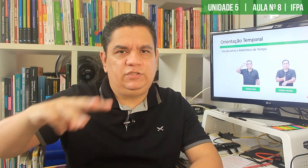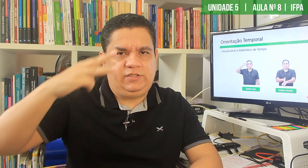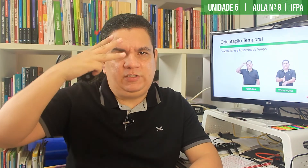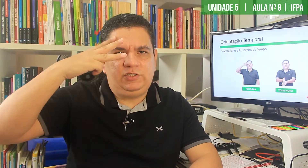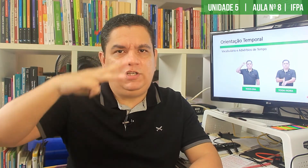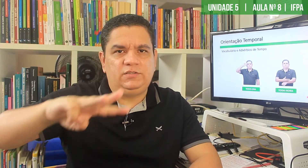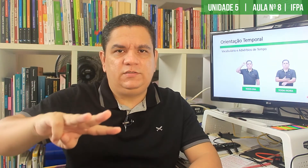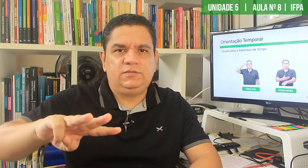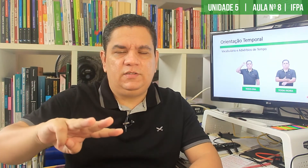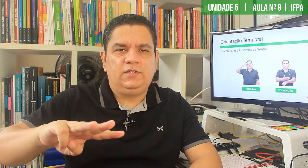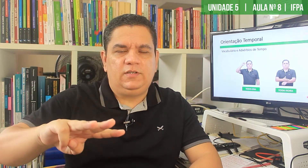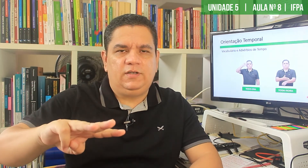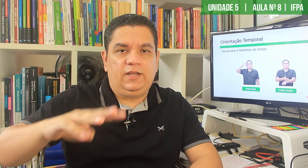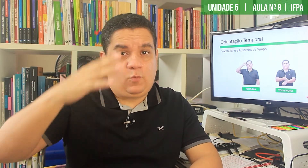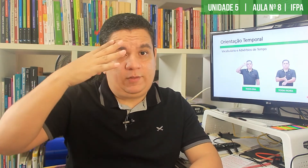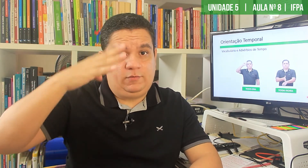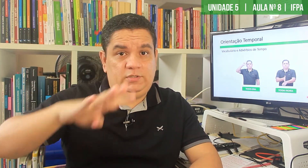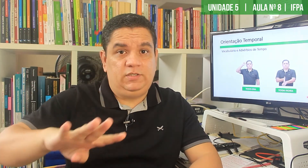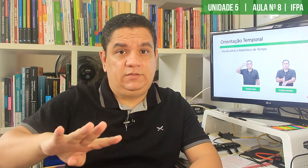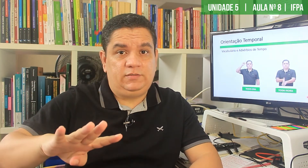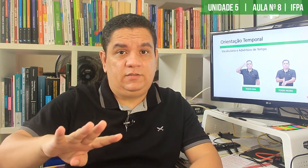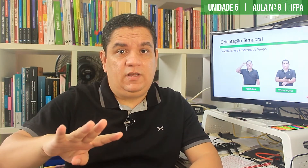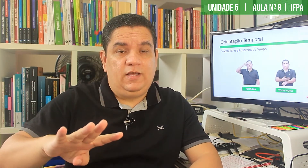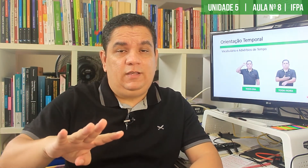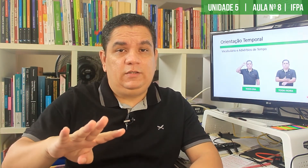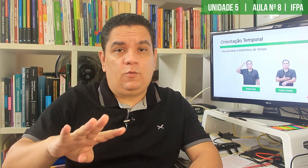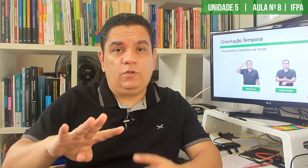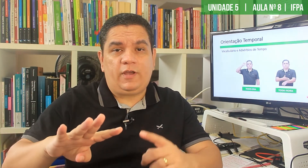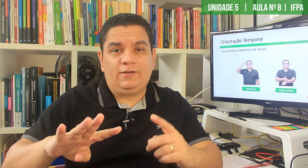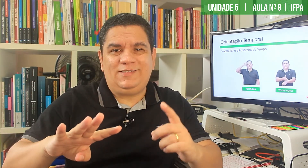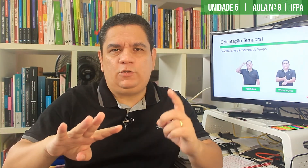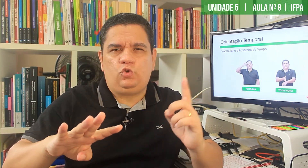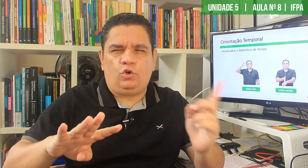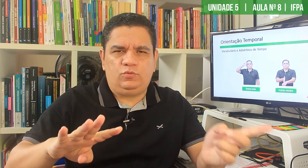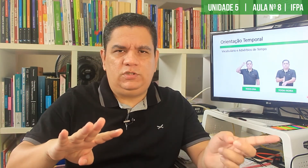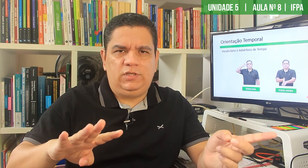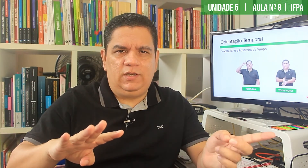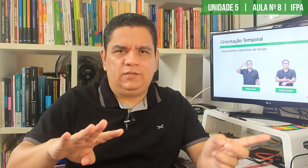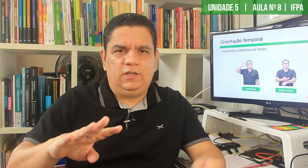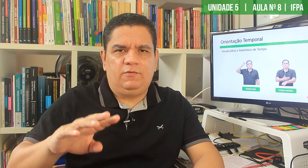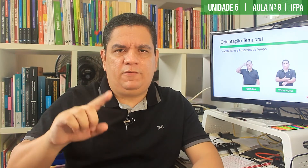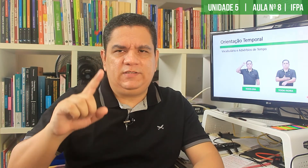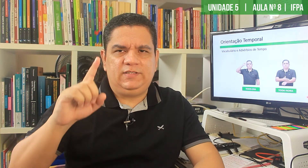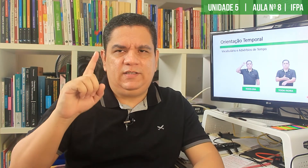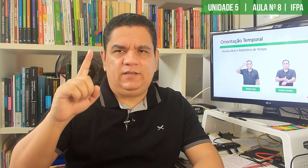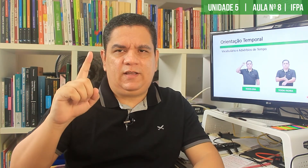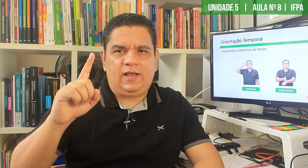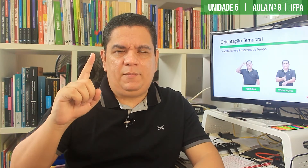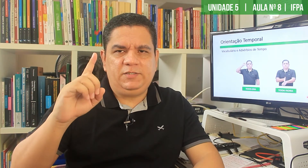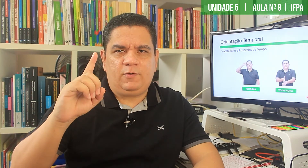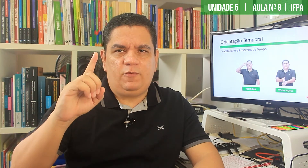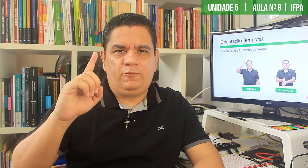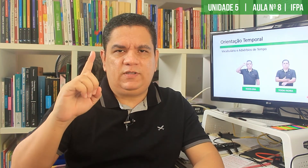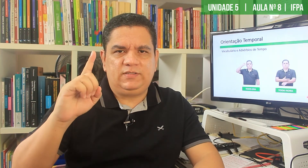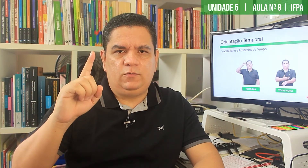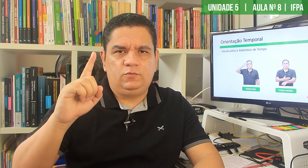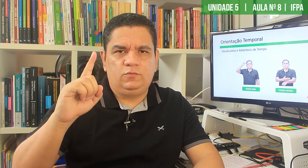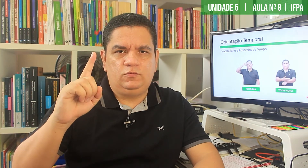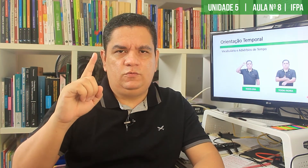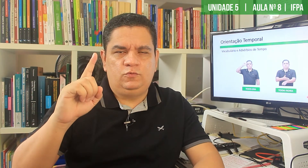3 dias, né? 4 dias? Então, quando eu quero dizer todo dia, eu vou fazer a mesma configuração do